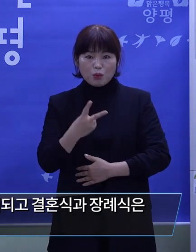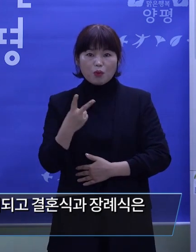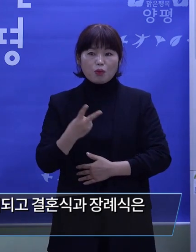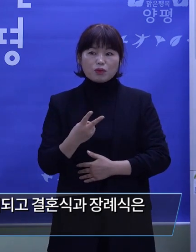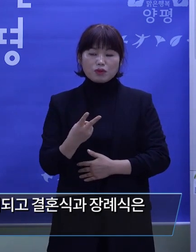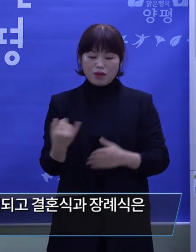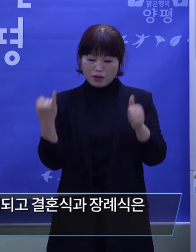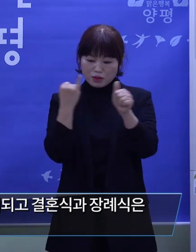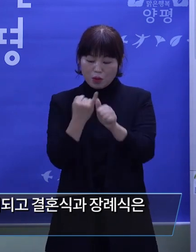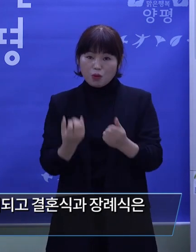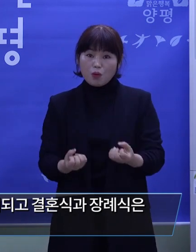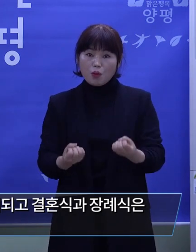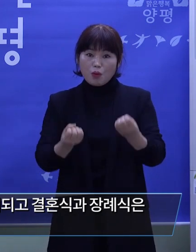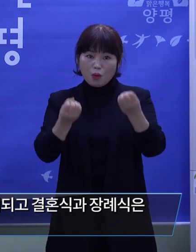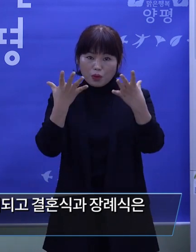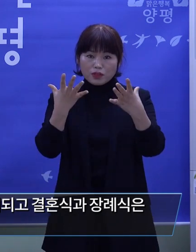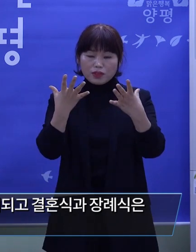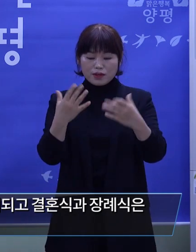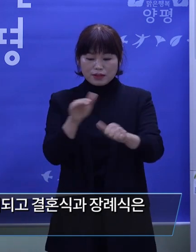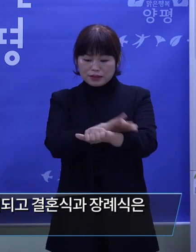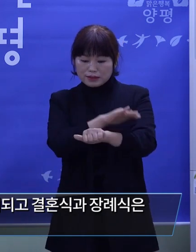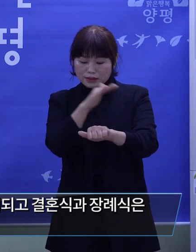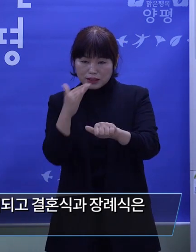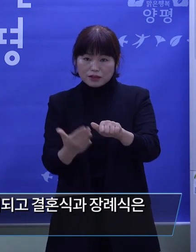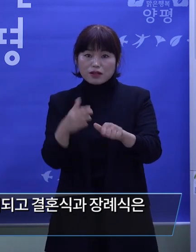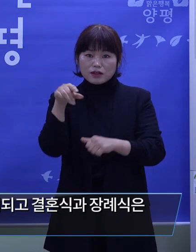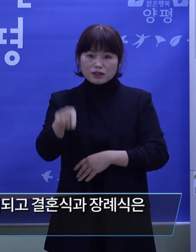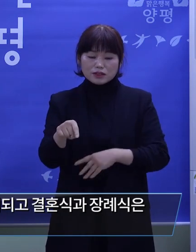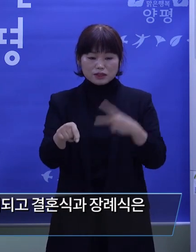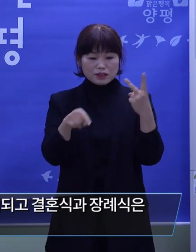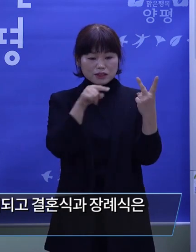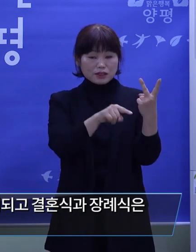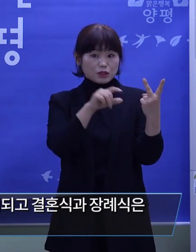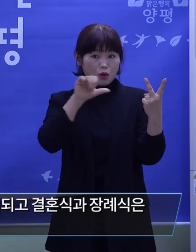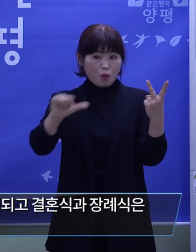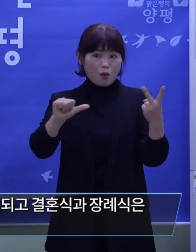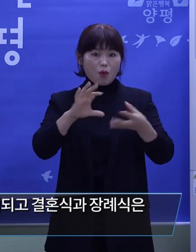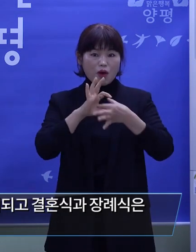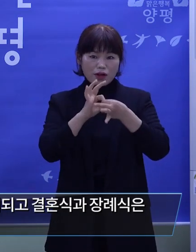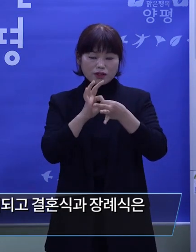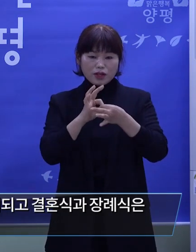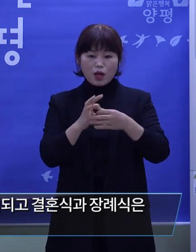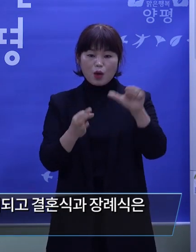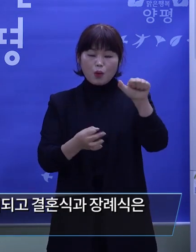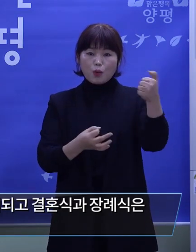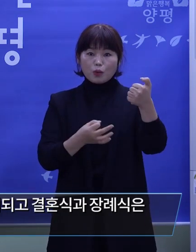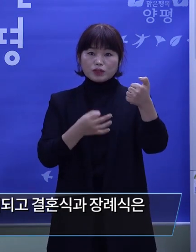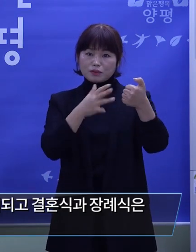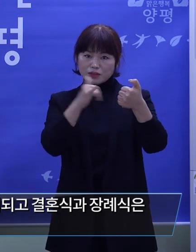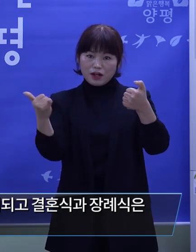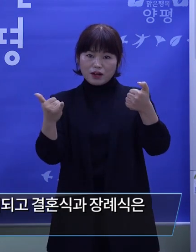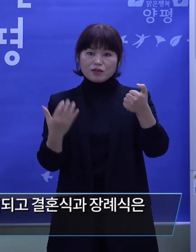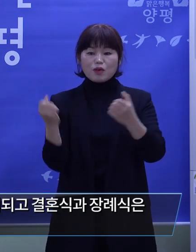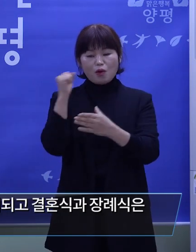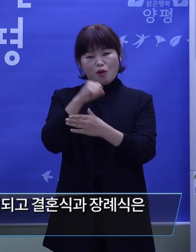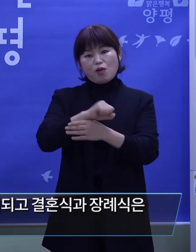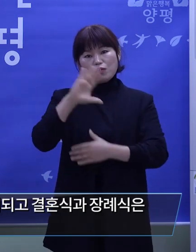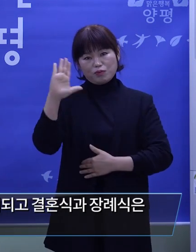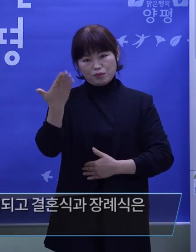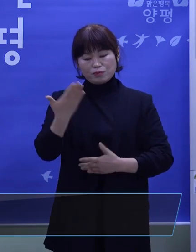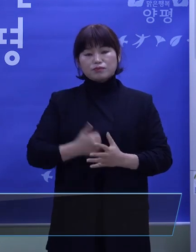장례식은 2.5단계에 준하는 50인까지 허용 기준이 유지됩니다.